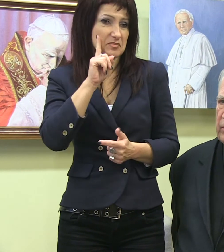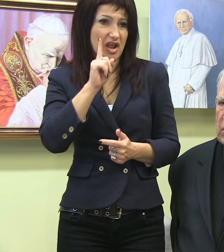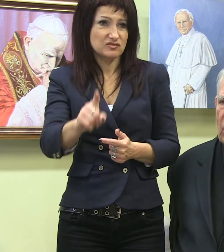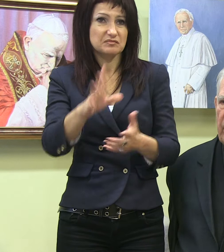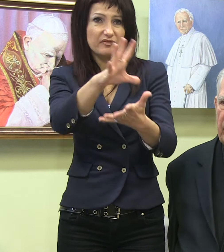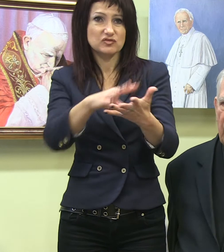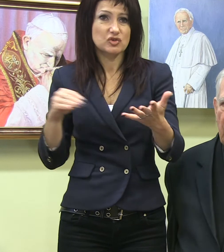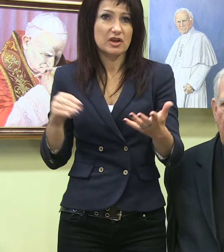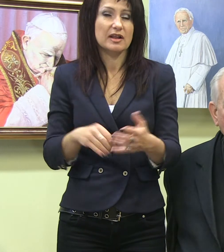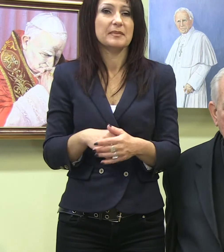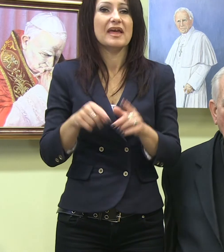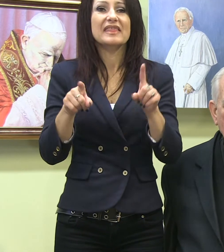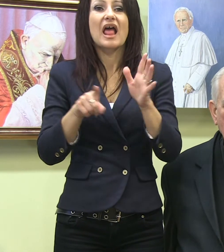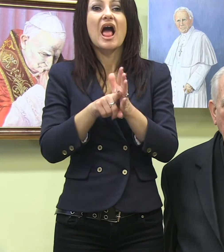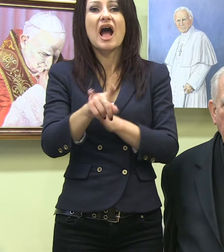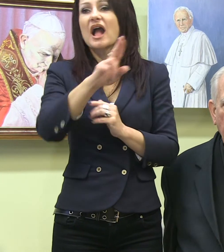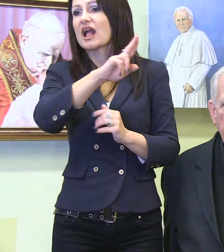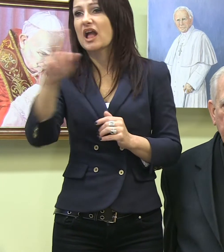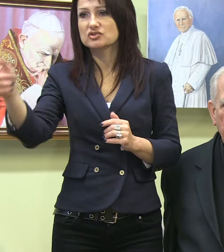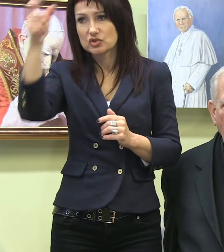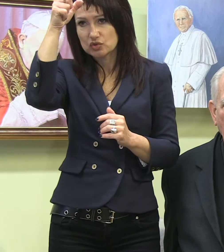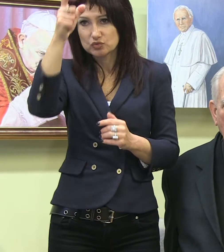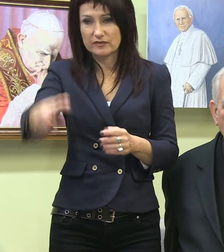prawdziwym wzorem dla każdego człowieka.